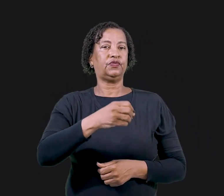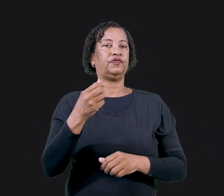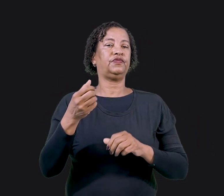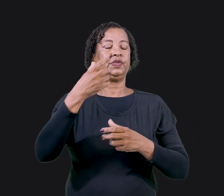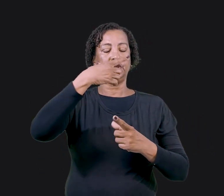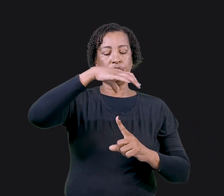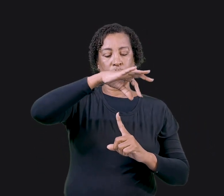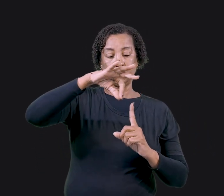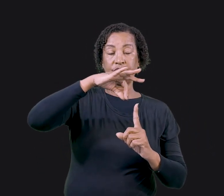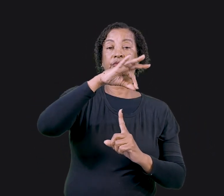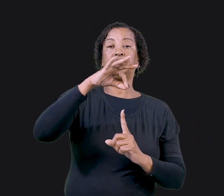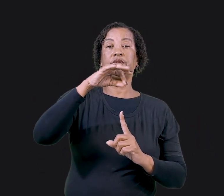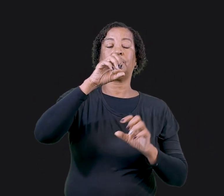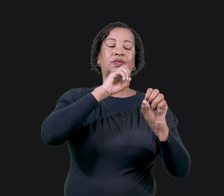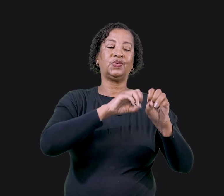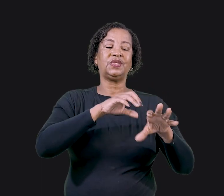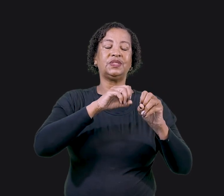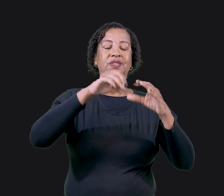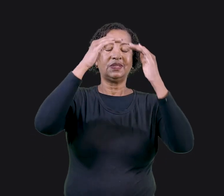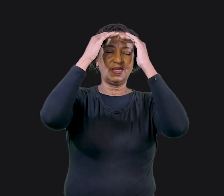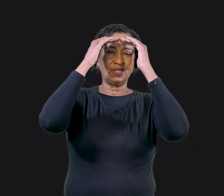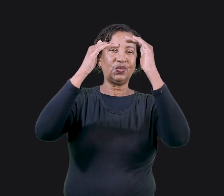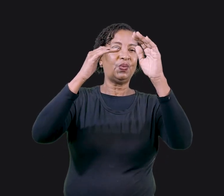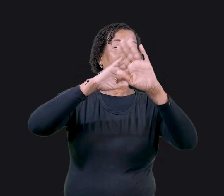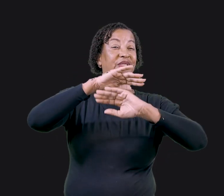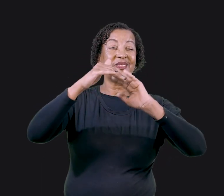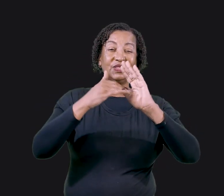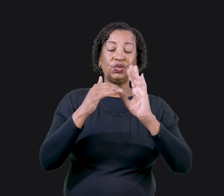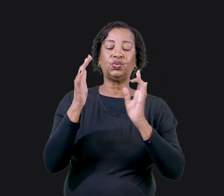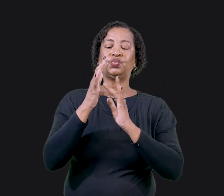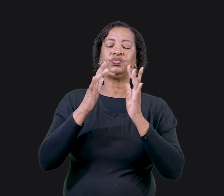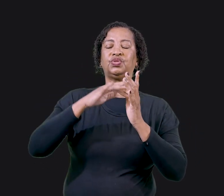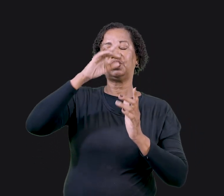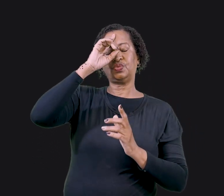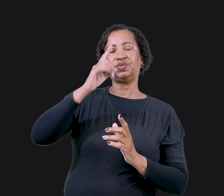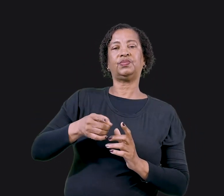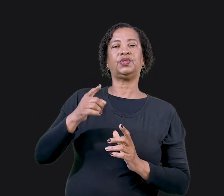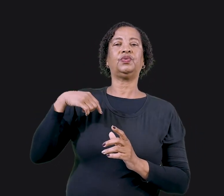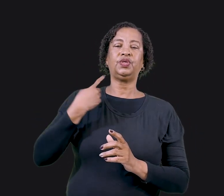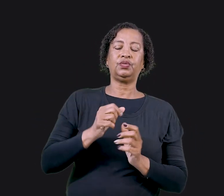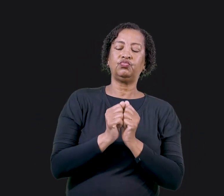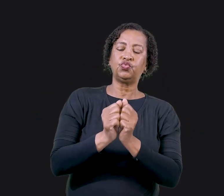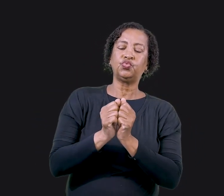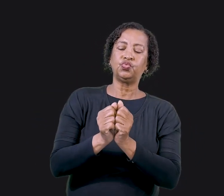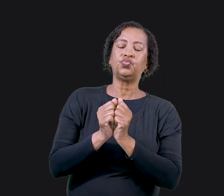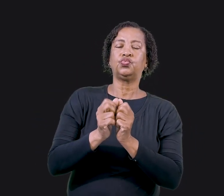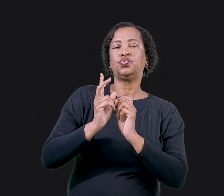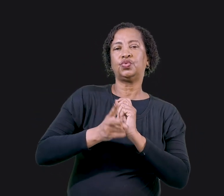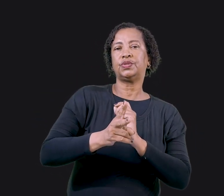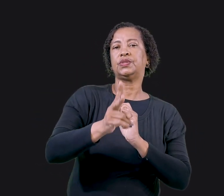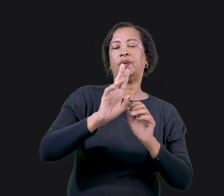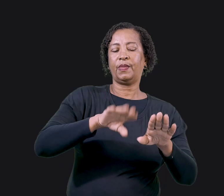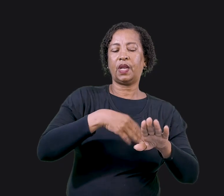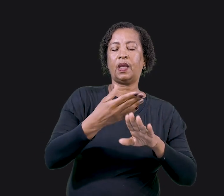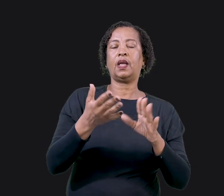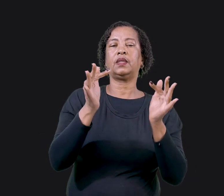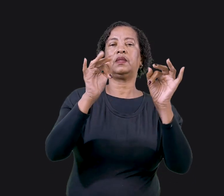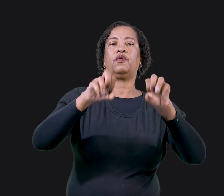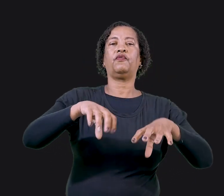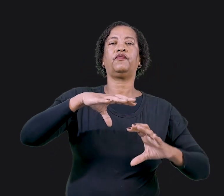do Filho e do Espírito Santo, ensinando-os a obedecer a tudo que lhes ordenei, e eu estarei sempre com vocês, até